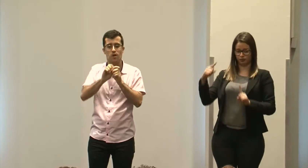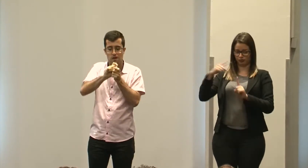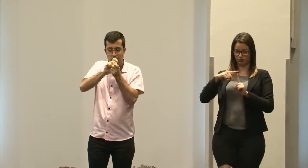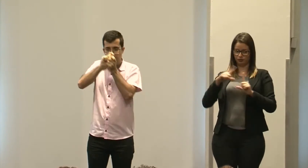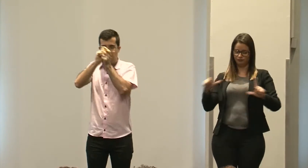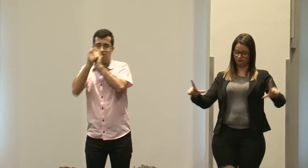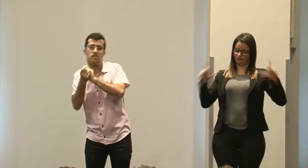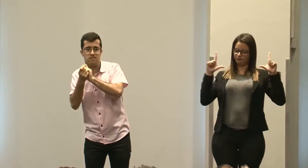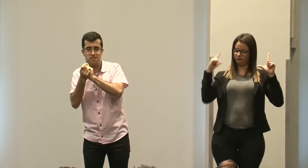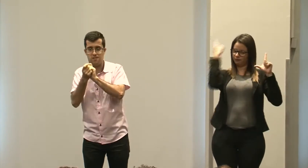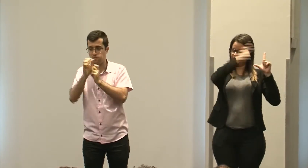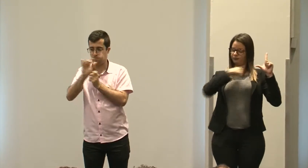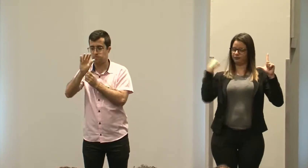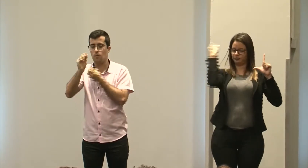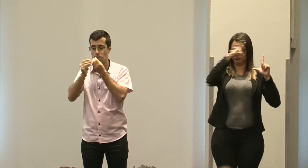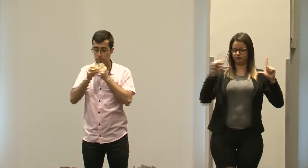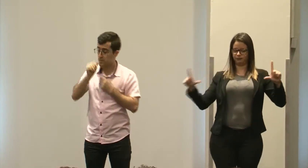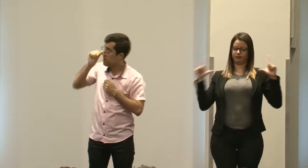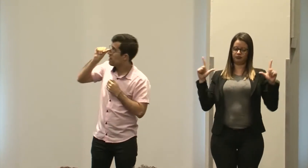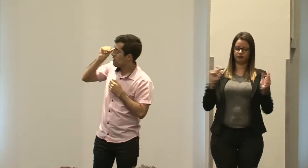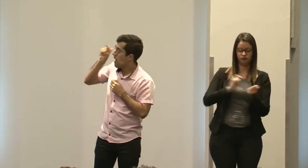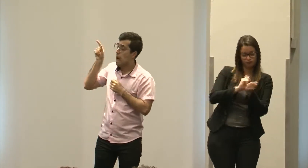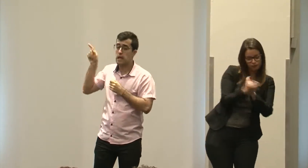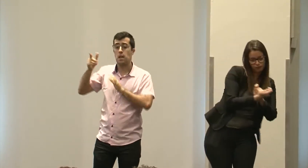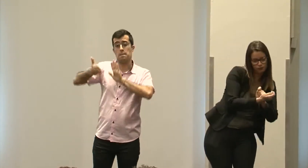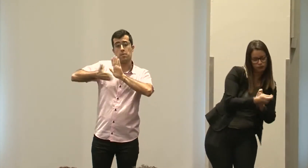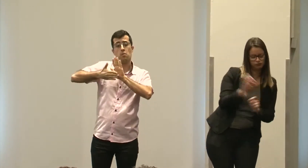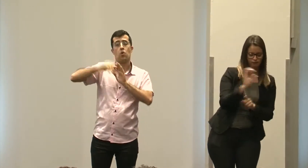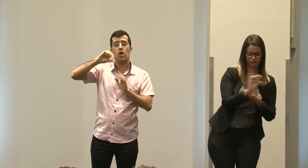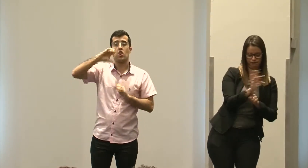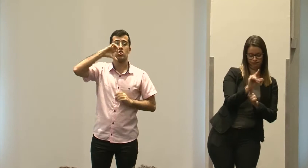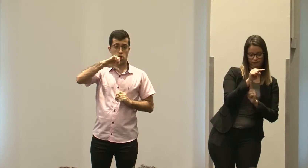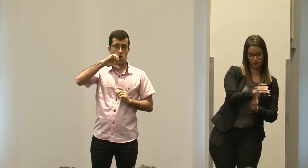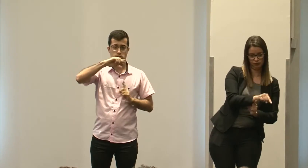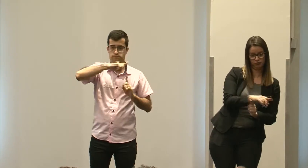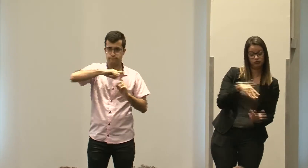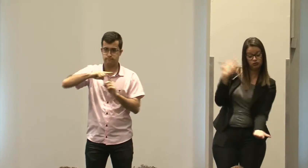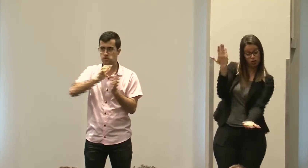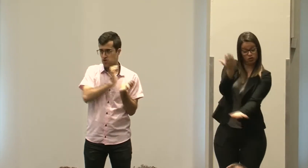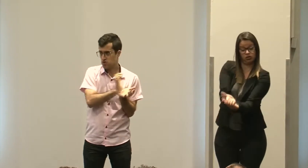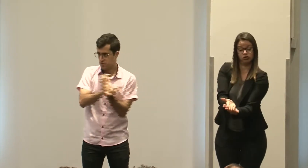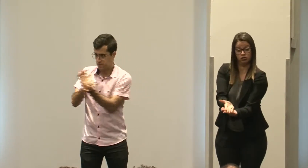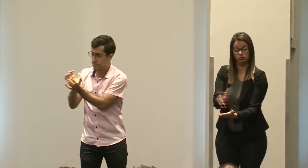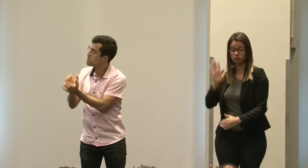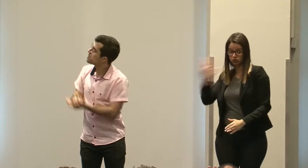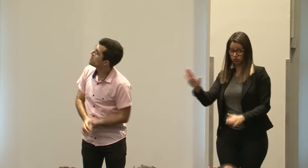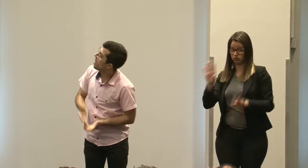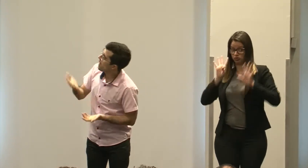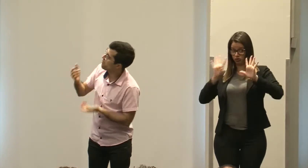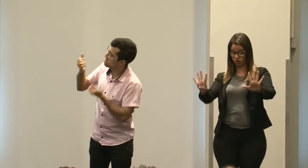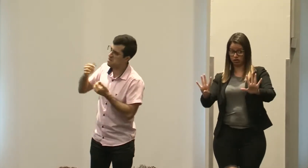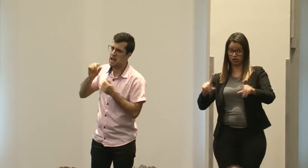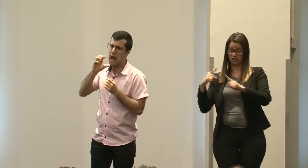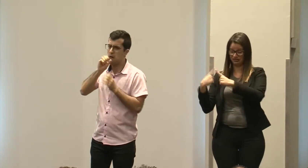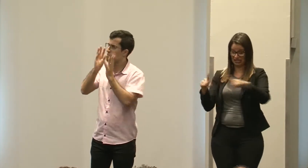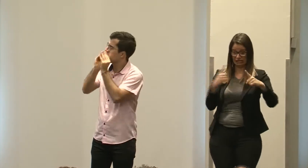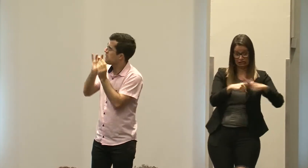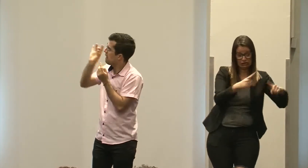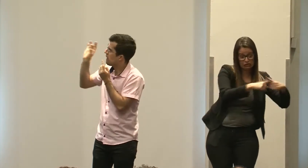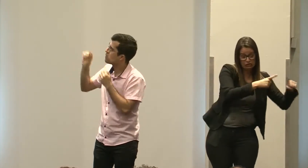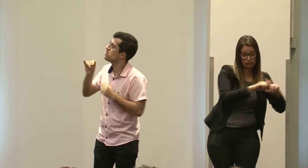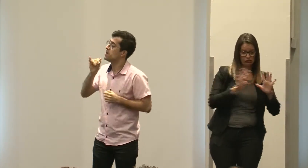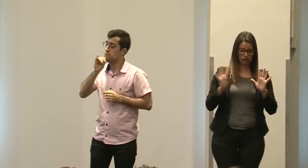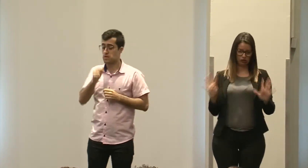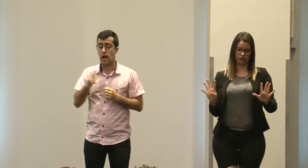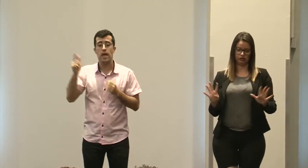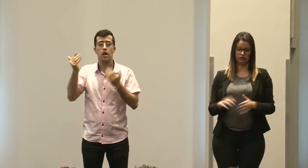para traçar um perfil estrutural dessas adaptações. E aí, então, eu proponho 9